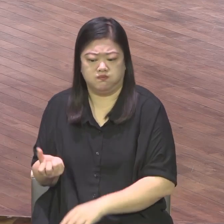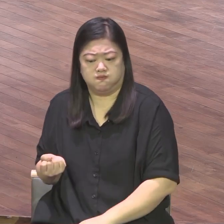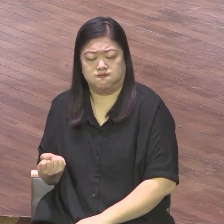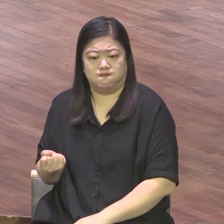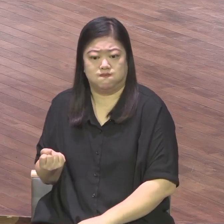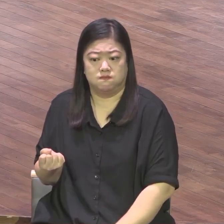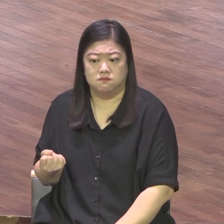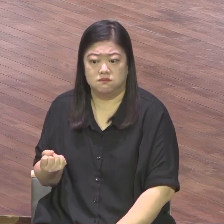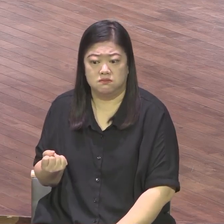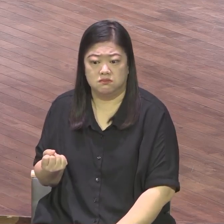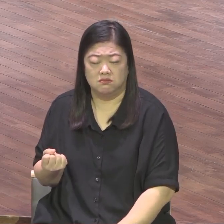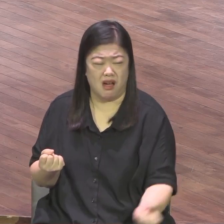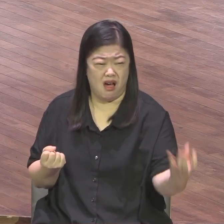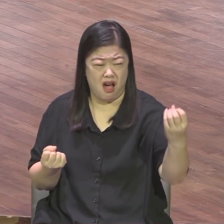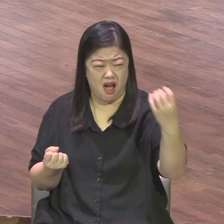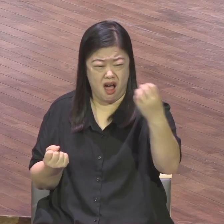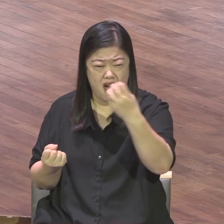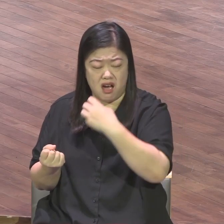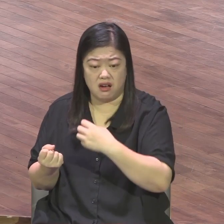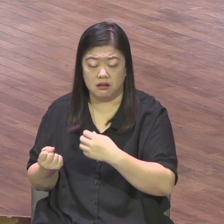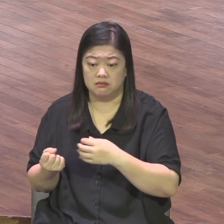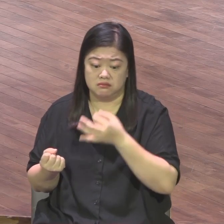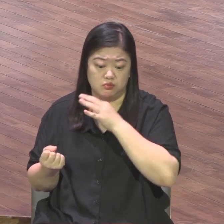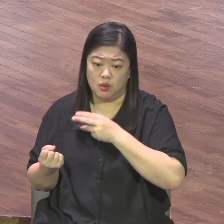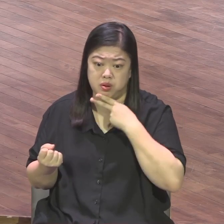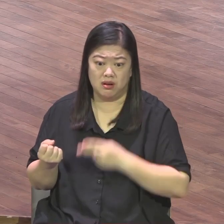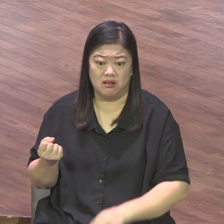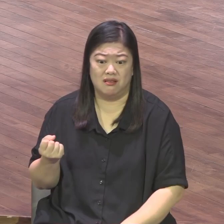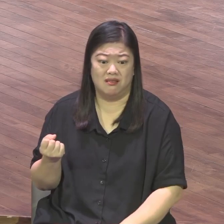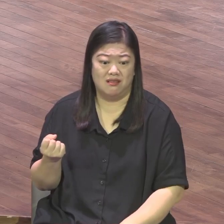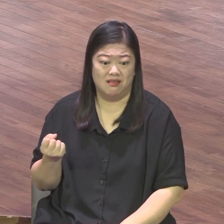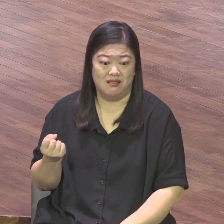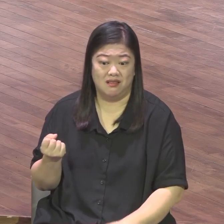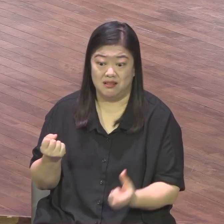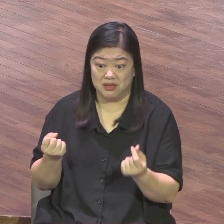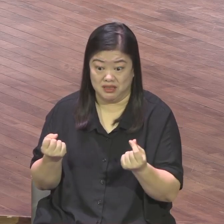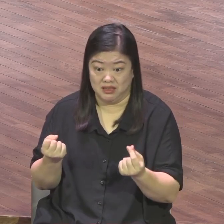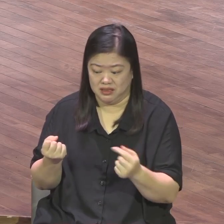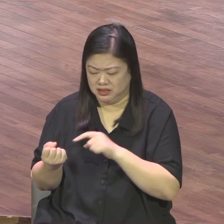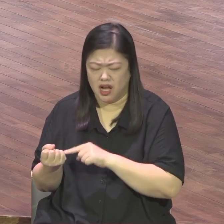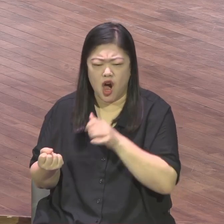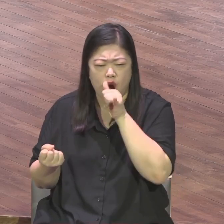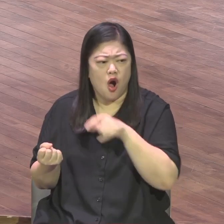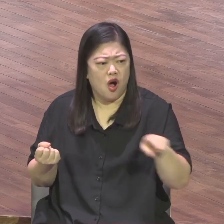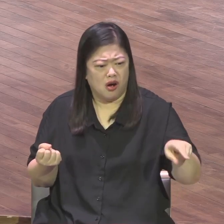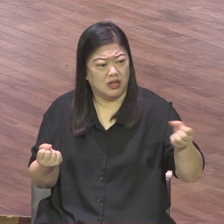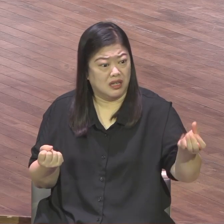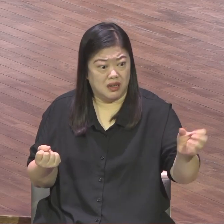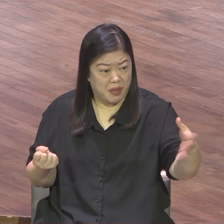평안 참 행복을 당신들도 좀 체험해보면 좋겠다라는 지금 간증이지요.